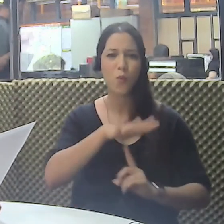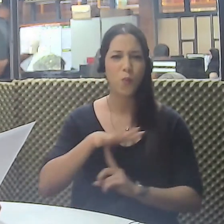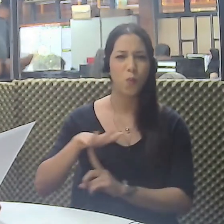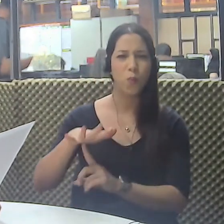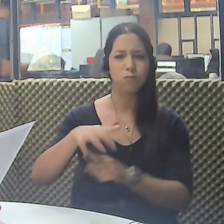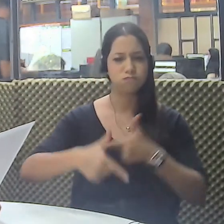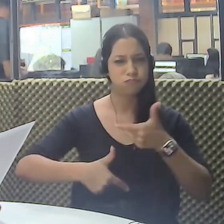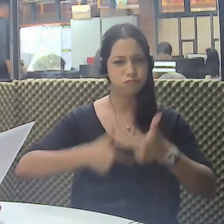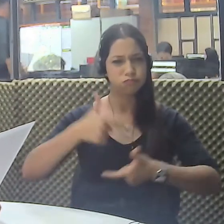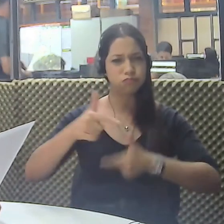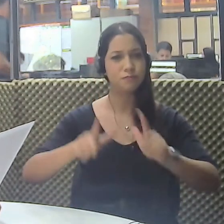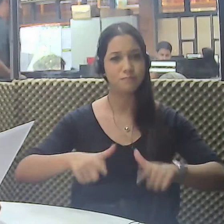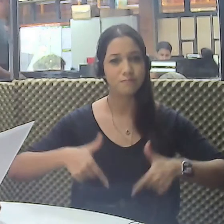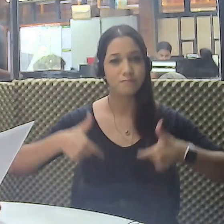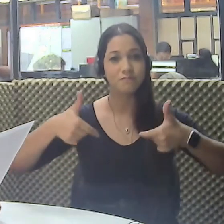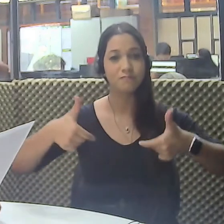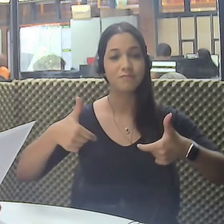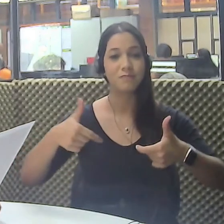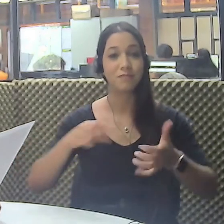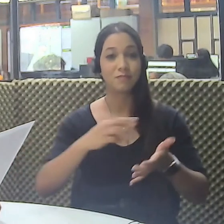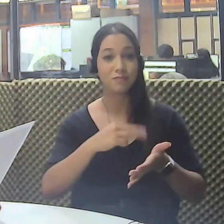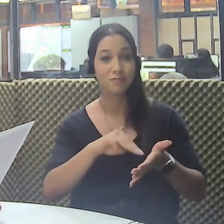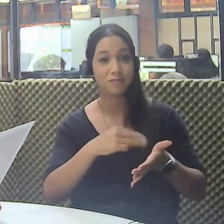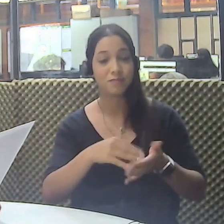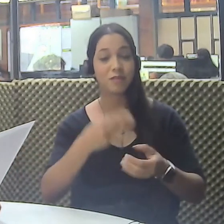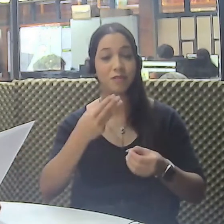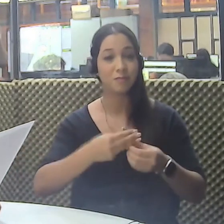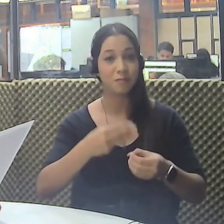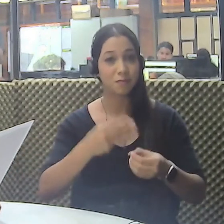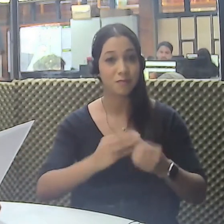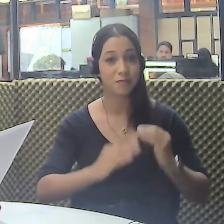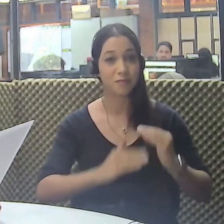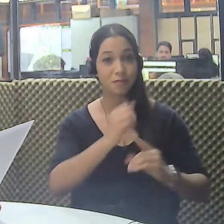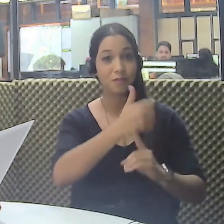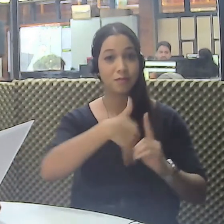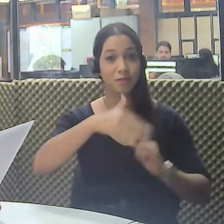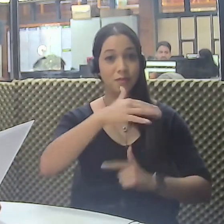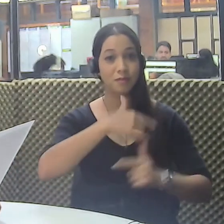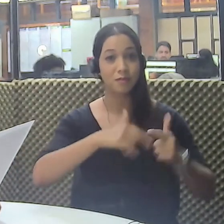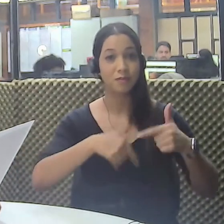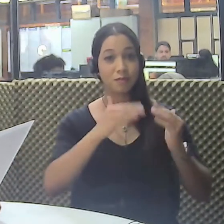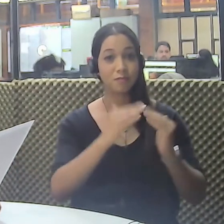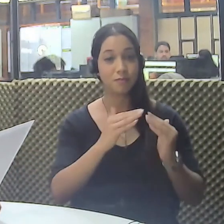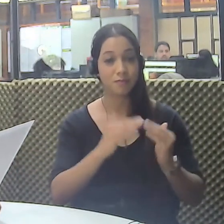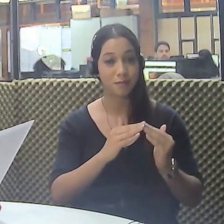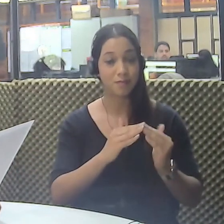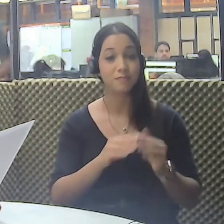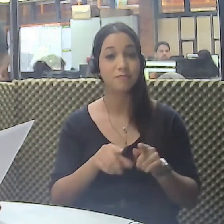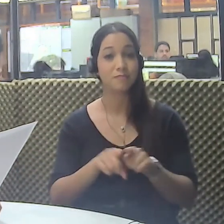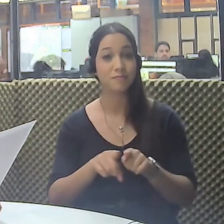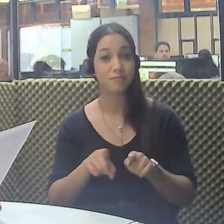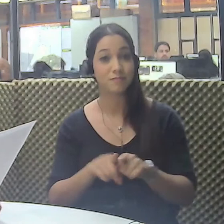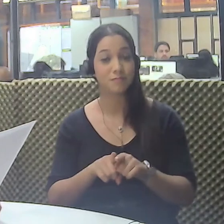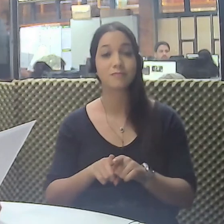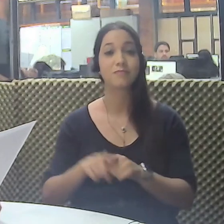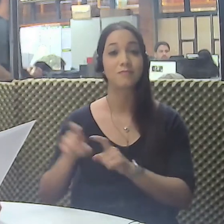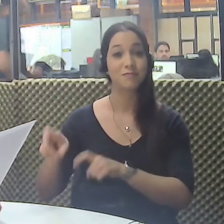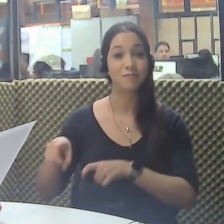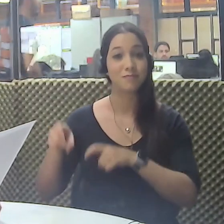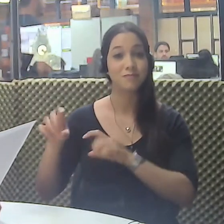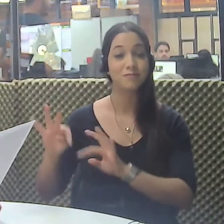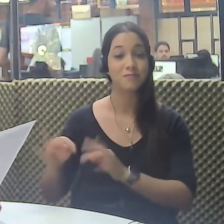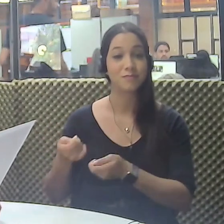de Empregos é uma ação conjunta das Secretarias Municipais de Desenvolvimento Social, Trabalho e Habitação e de